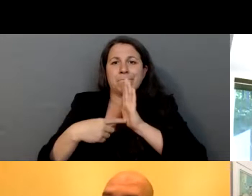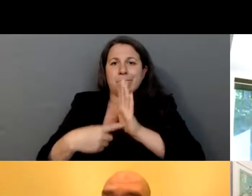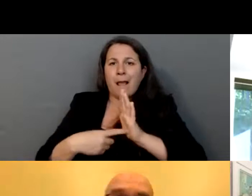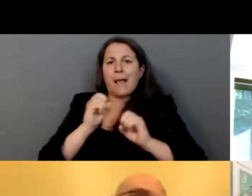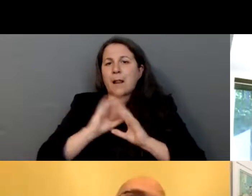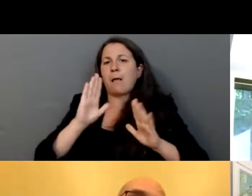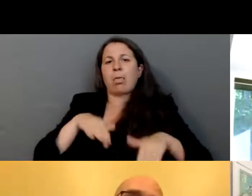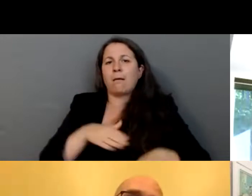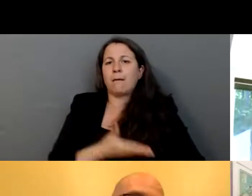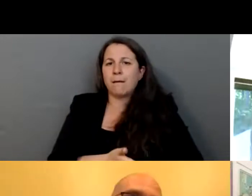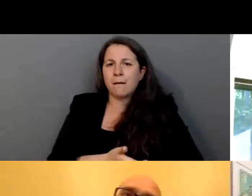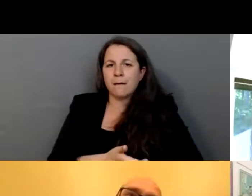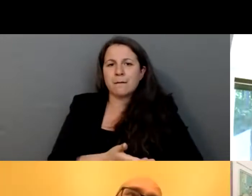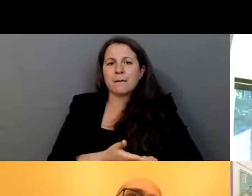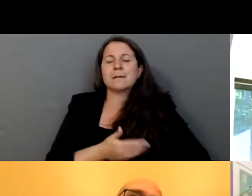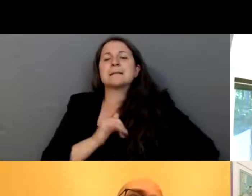vais dire, bon,